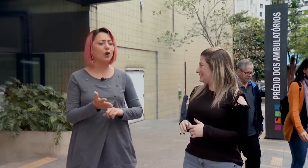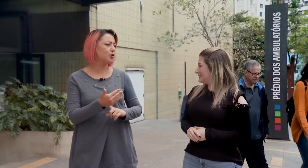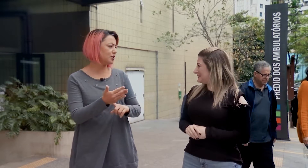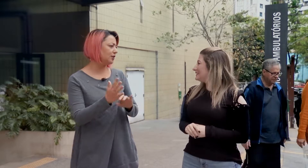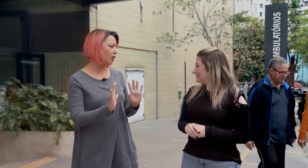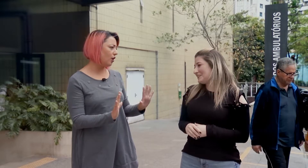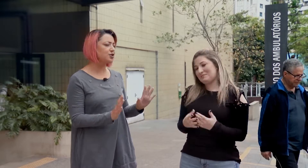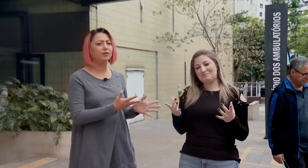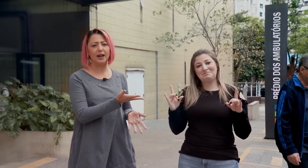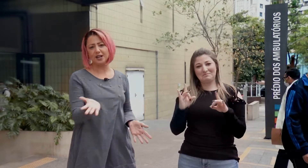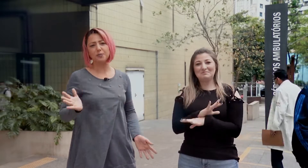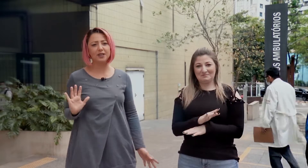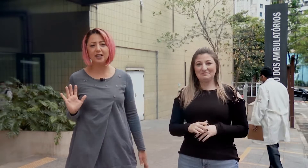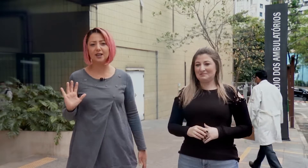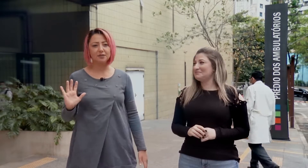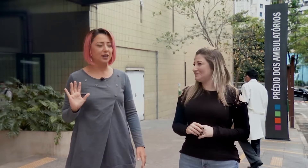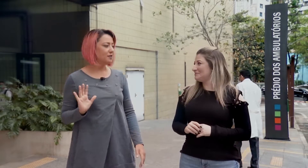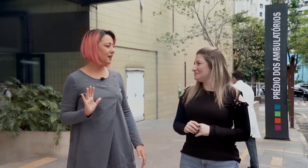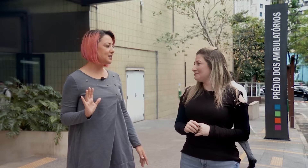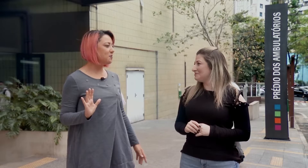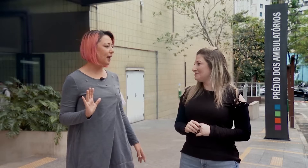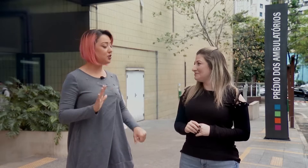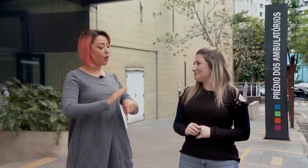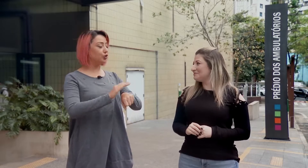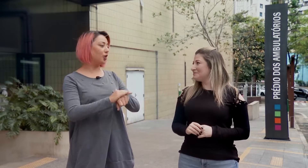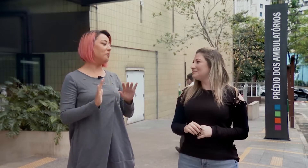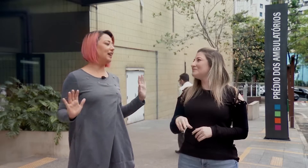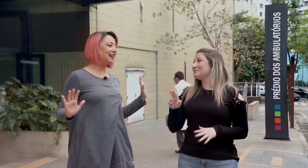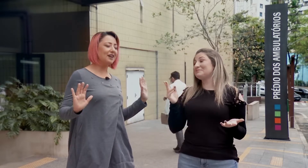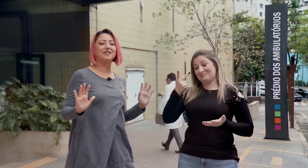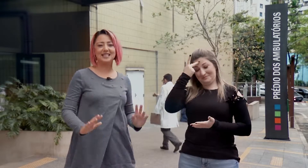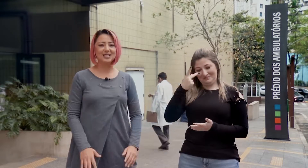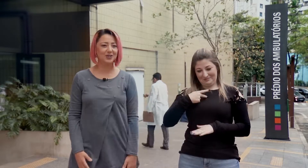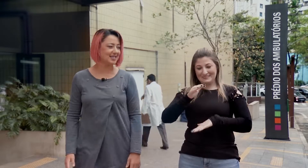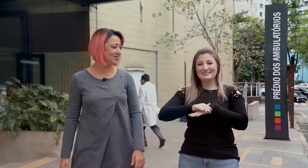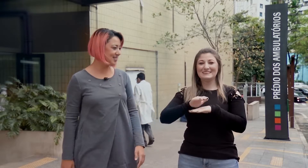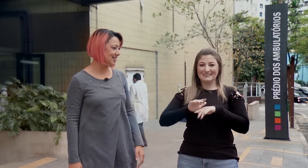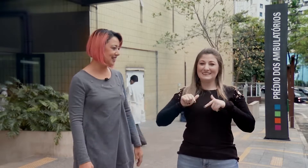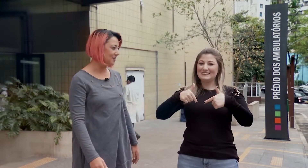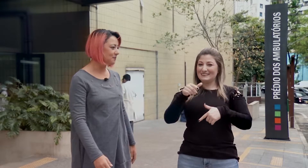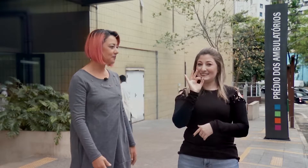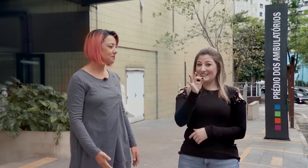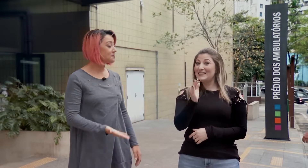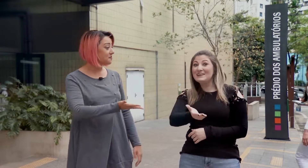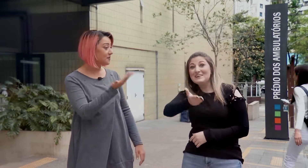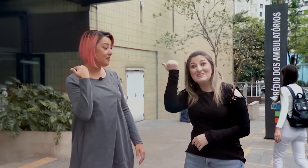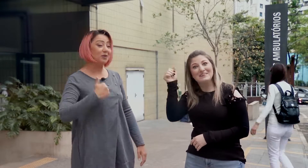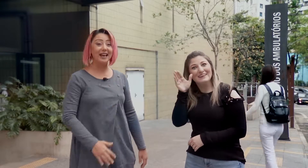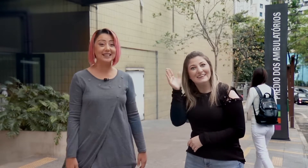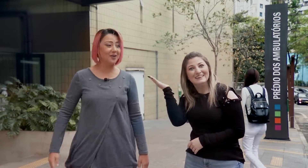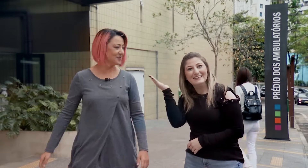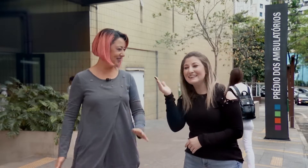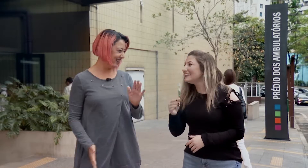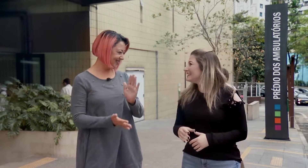recurso tecnológico, a Kátia poderia facilmente, com autonomia, né, fazer essa doação de sangue. Vamos lá, então? Vamos